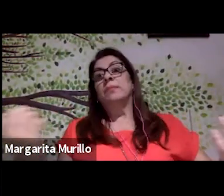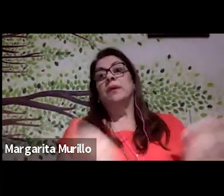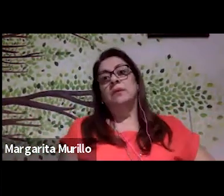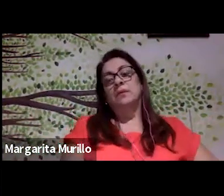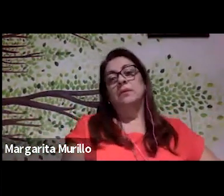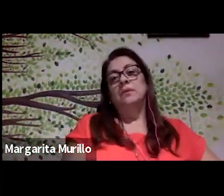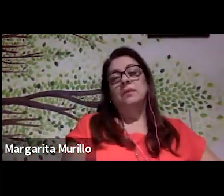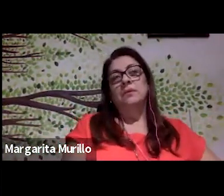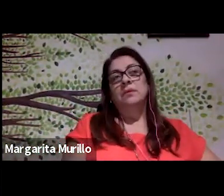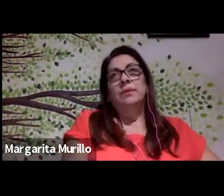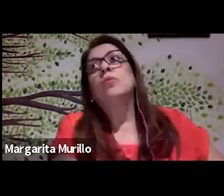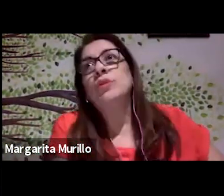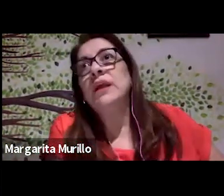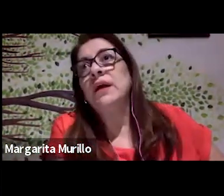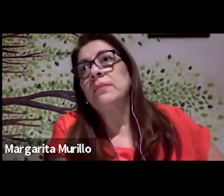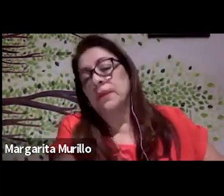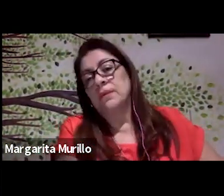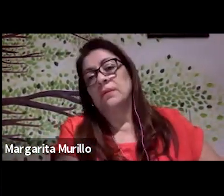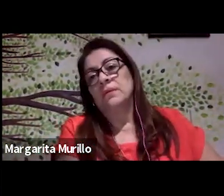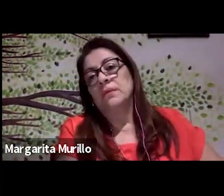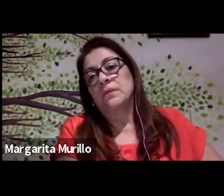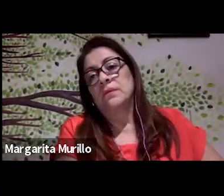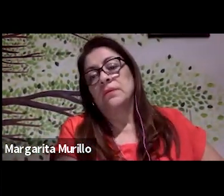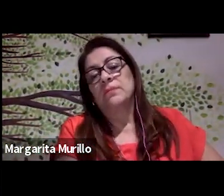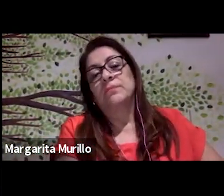solearme para comunicarme